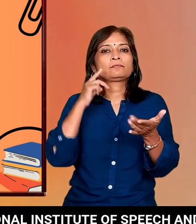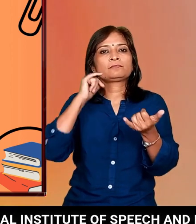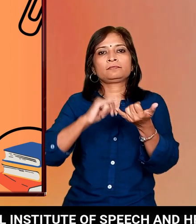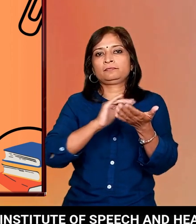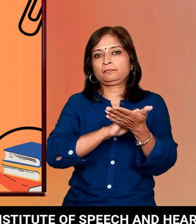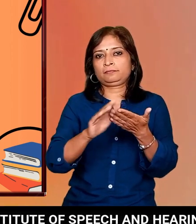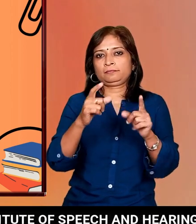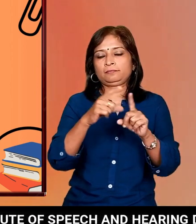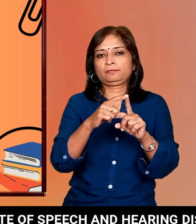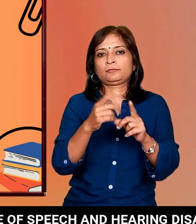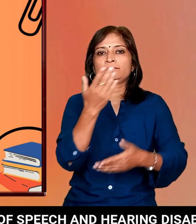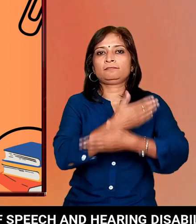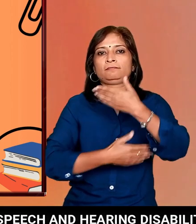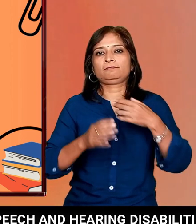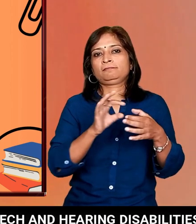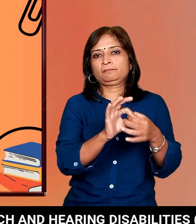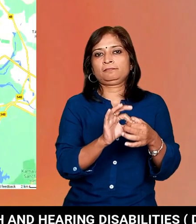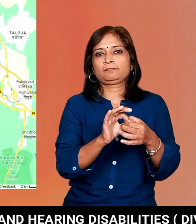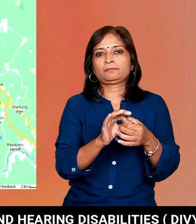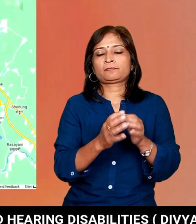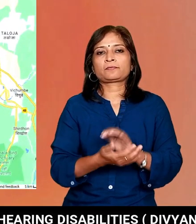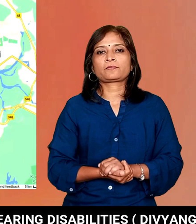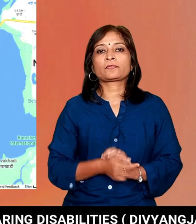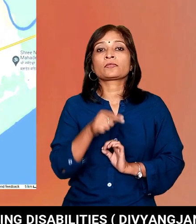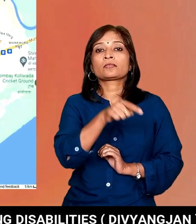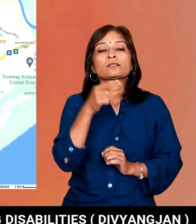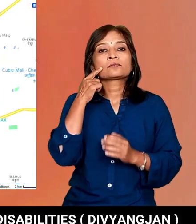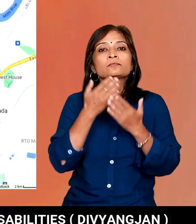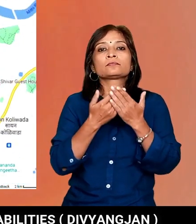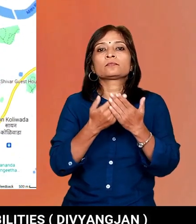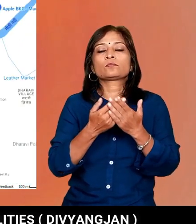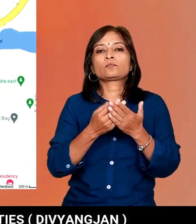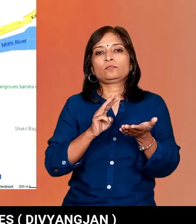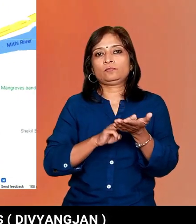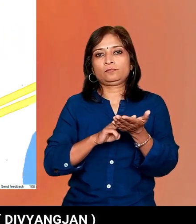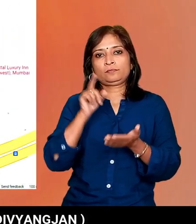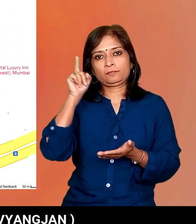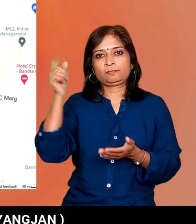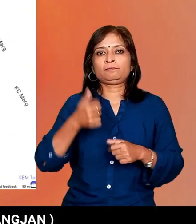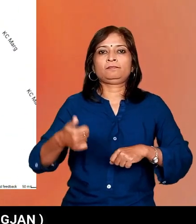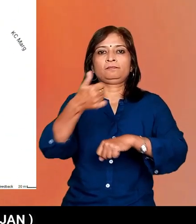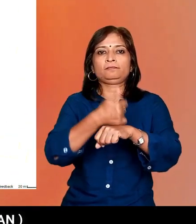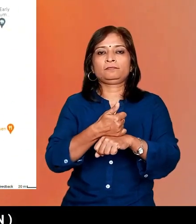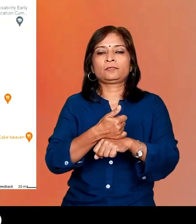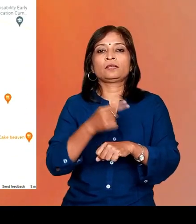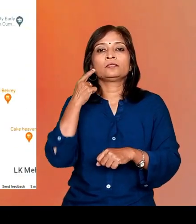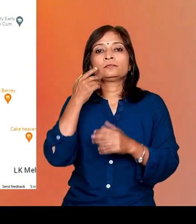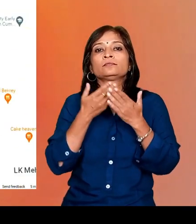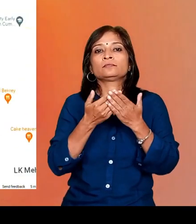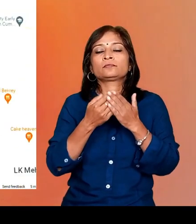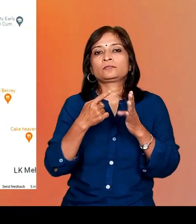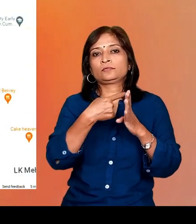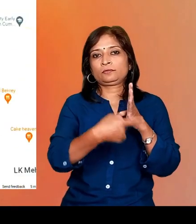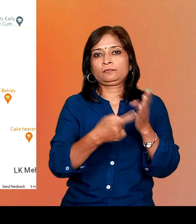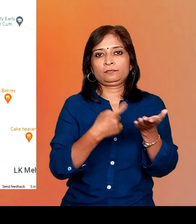हियरिंग डिसेबिलिटी दिव्यांगजन। ये संस्थान मुंबई में स्थित है। संस्थान के 4